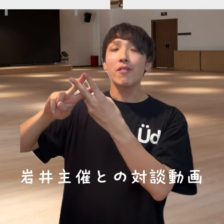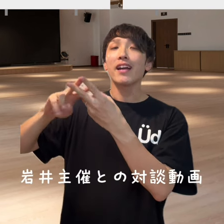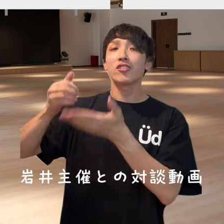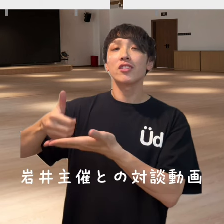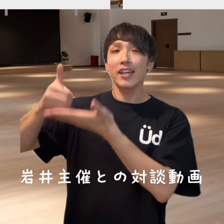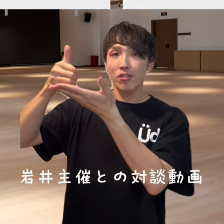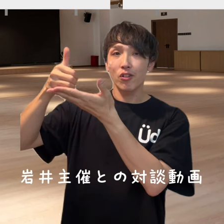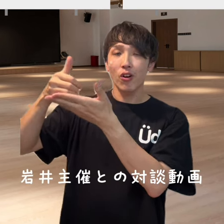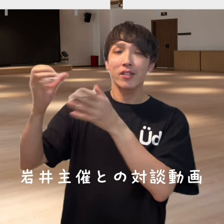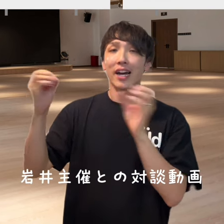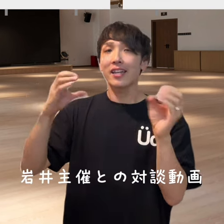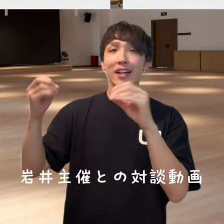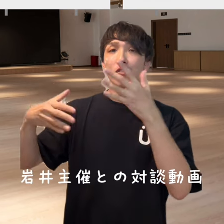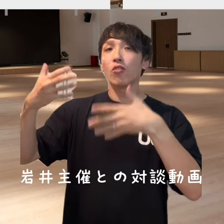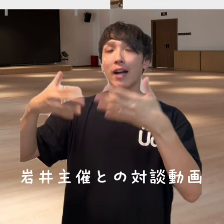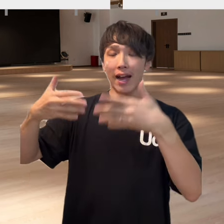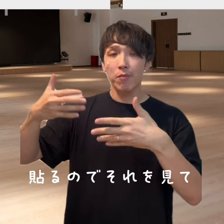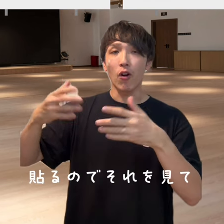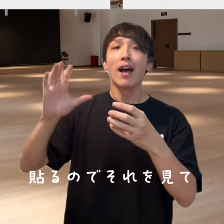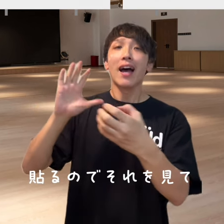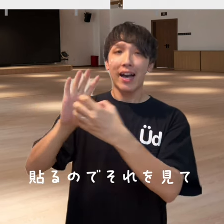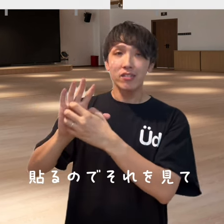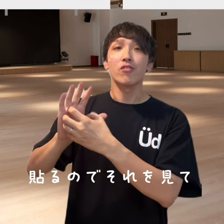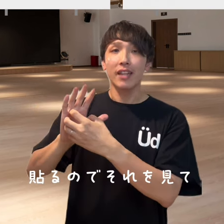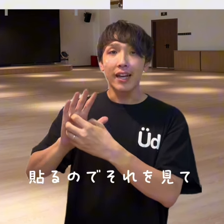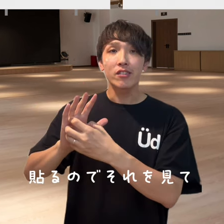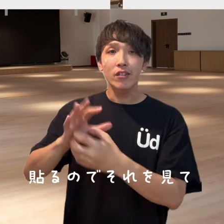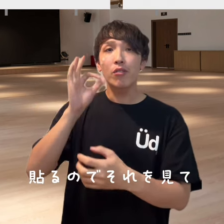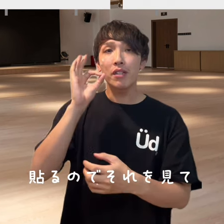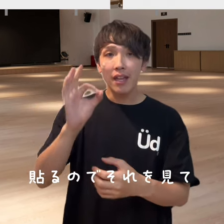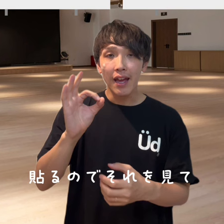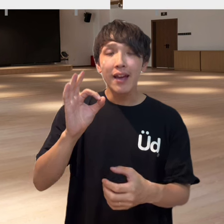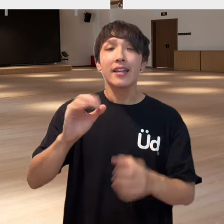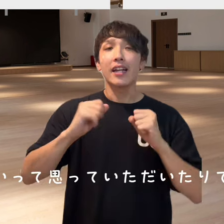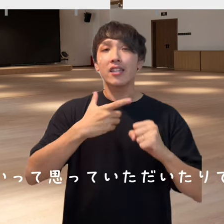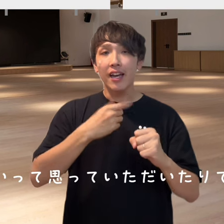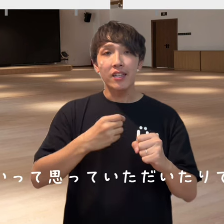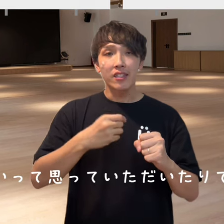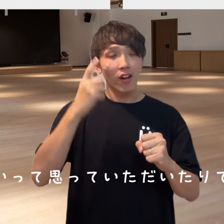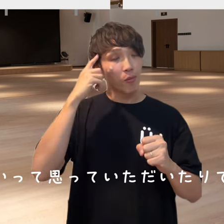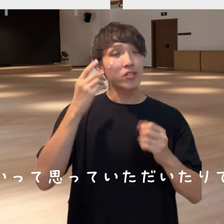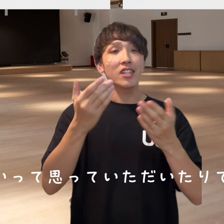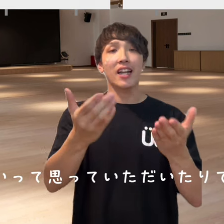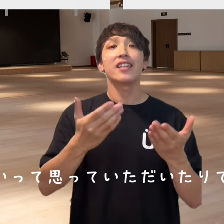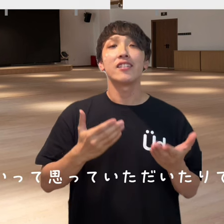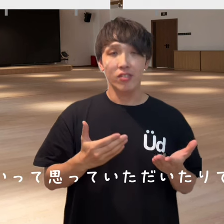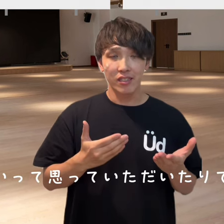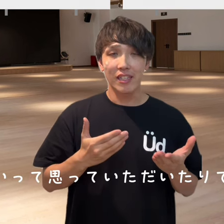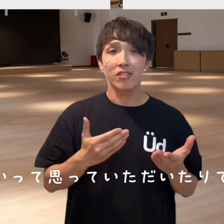岩井主催との対談動画も貼るので、それを見てやりたいって思っていただいたりですとか、